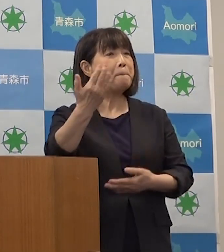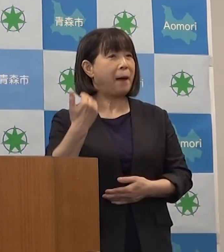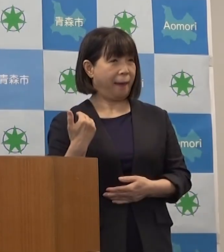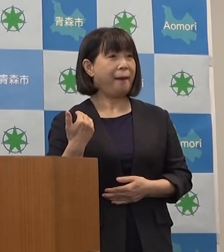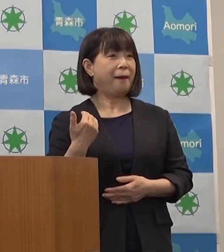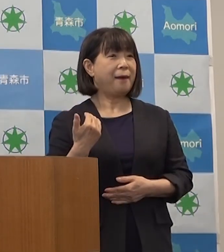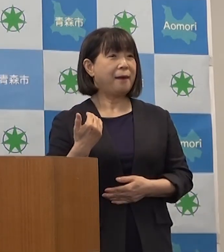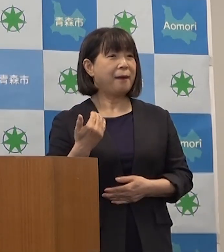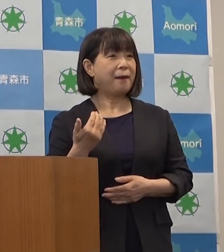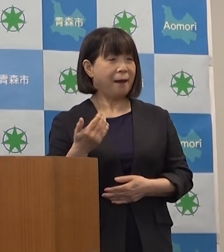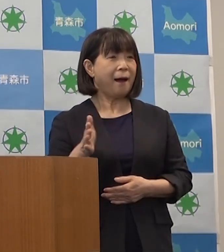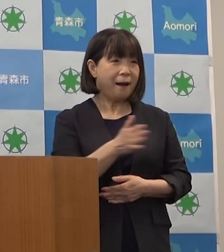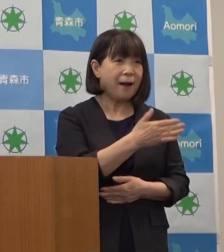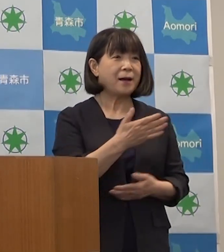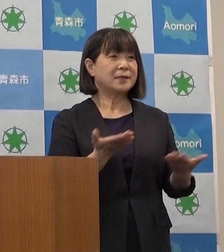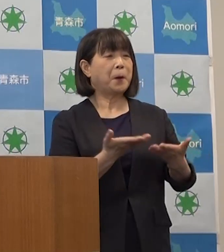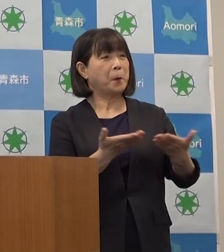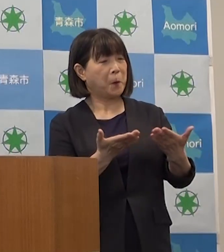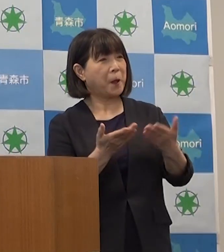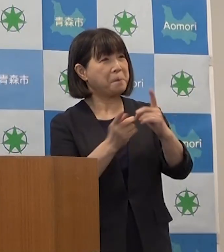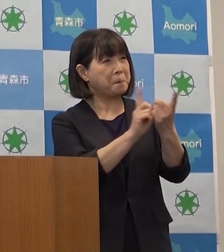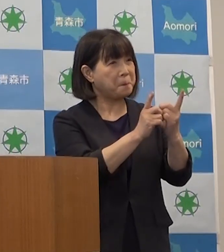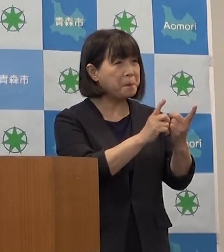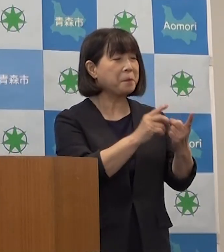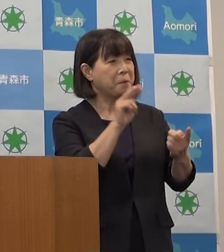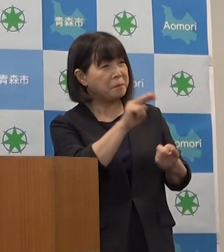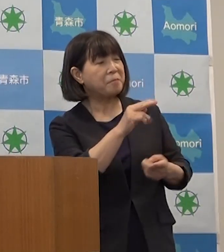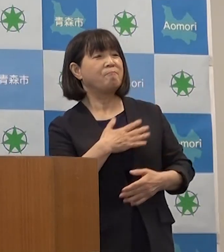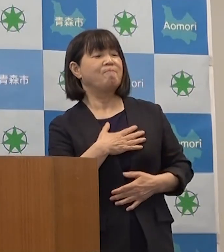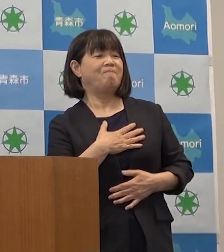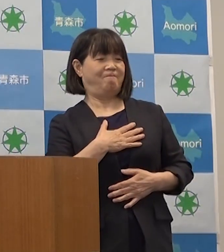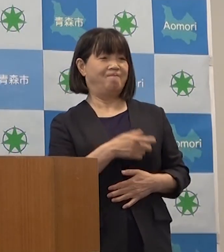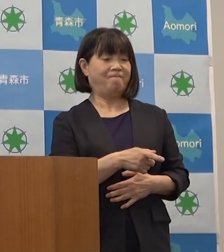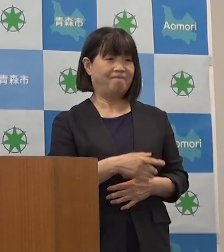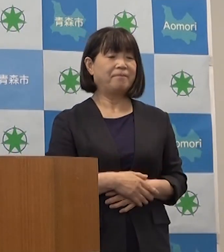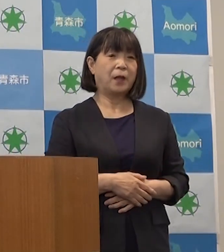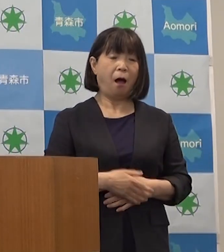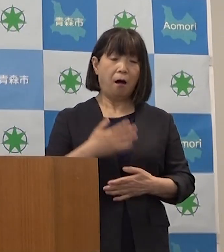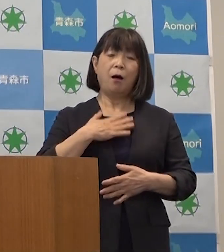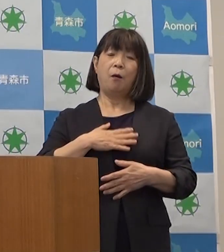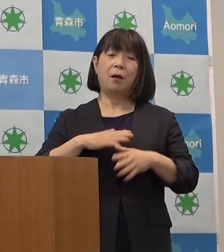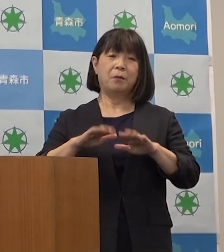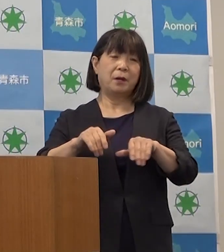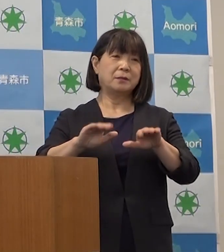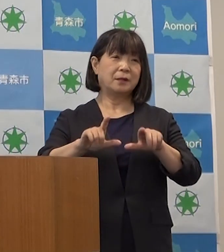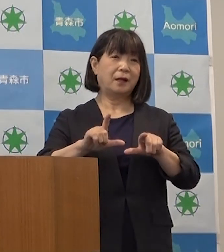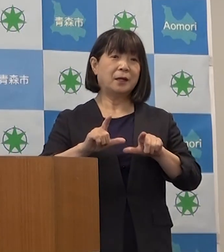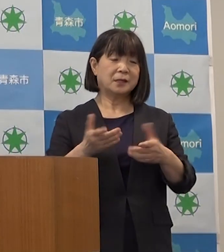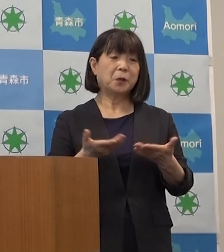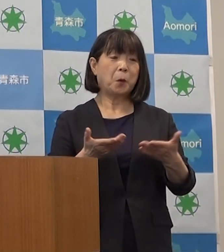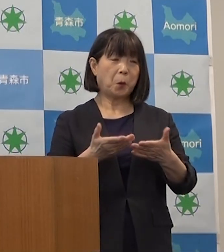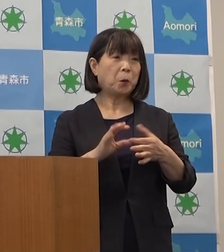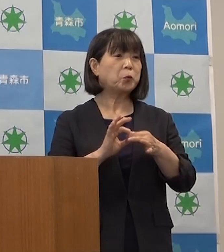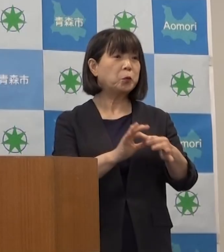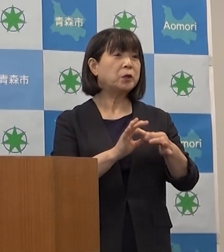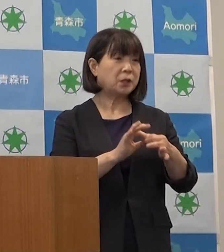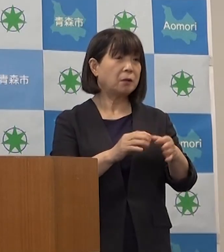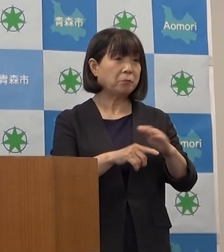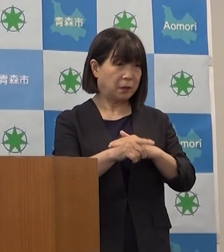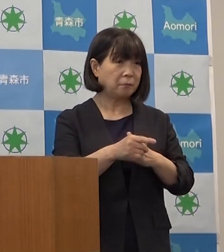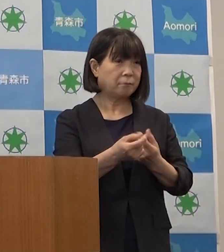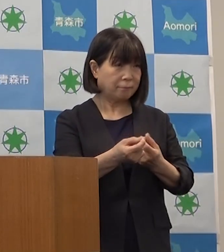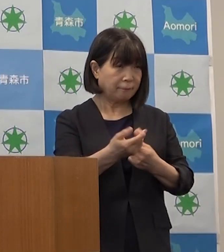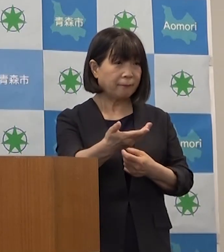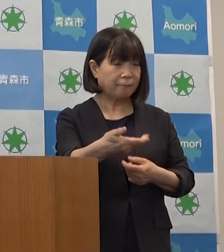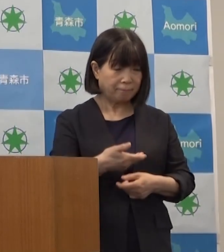事でこう知り合ったというところでございます。 あ、なるほど。いや、知り合ったのは仕事を通じてという感じなんですか。 あとは